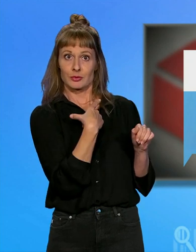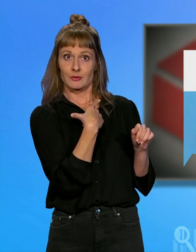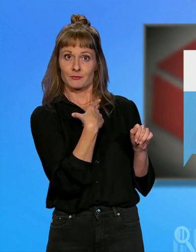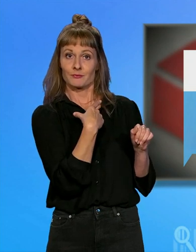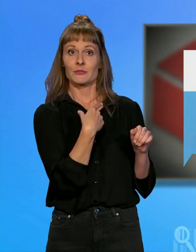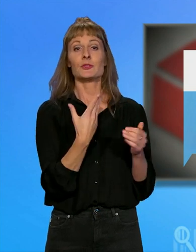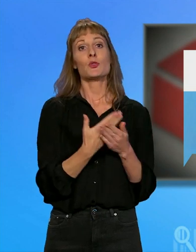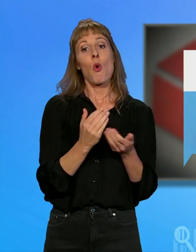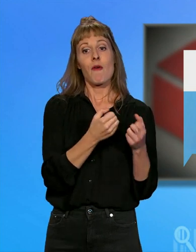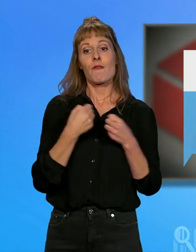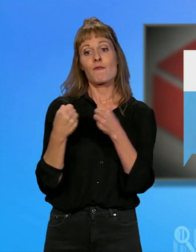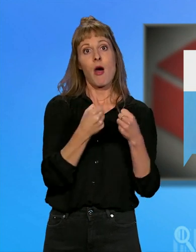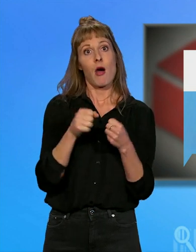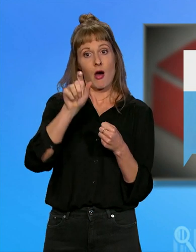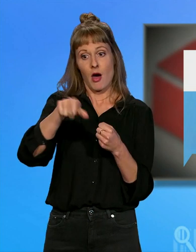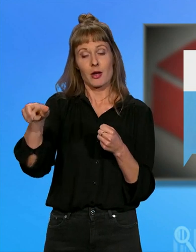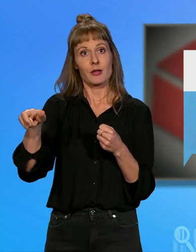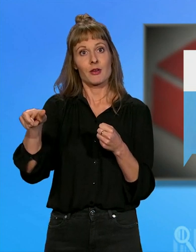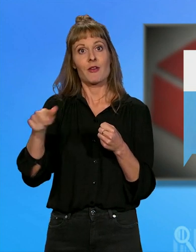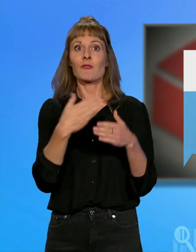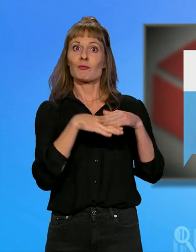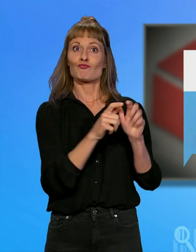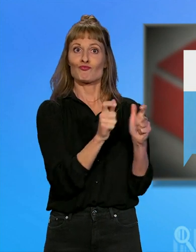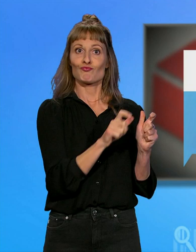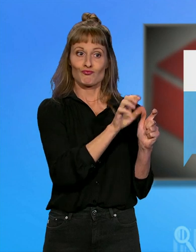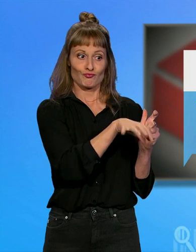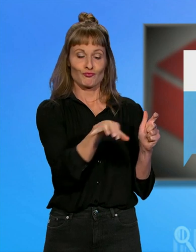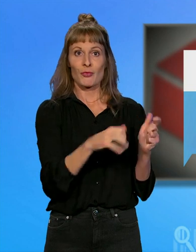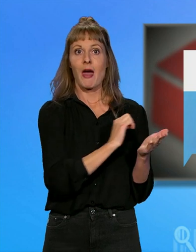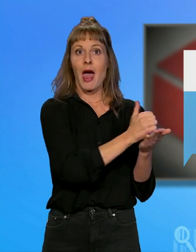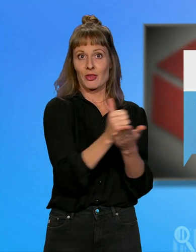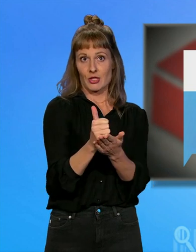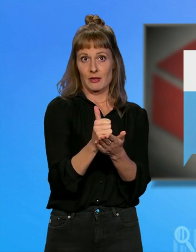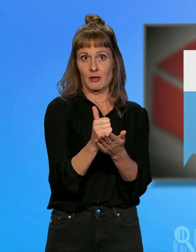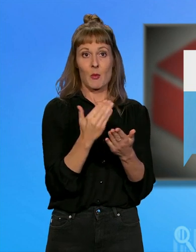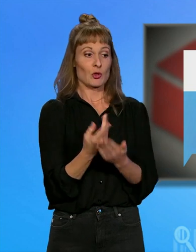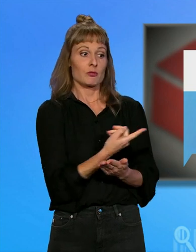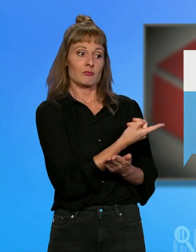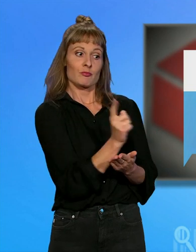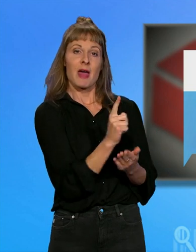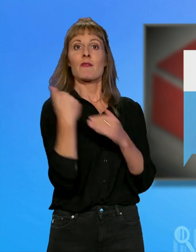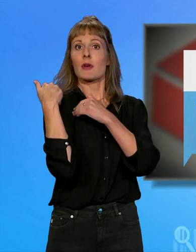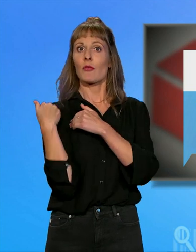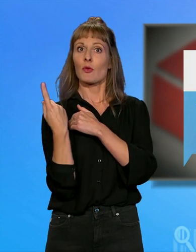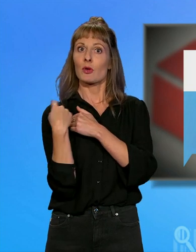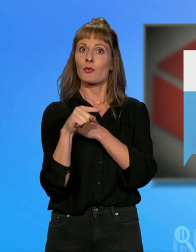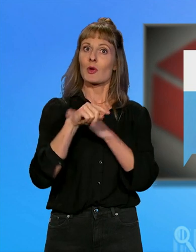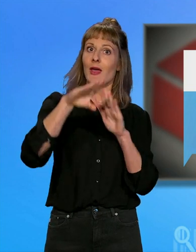der Vertragspartner und diese sind für die Einhaltung der Arbeitszeiten und der Pausen verantwortlich.